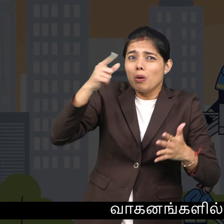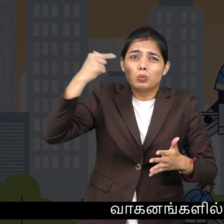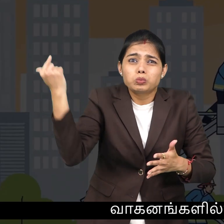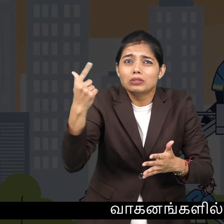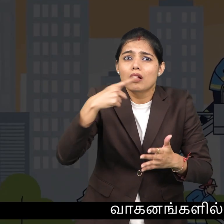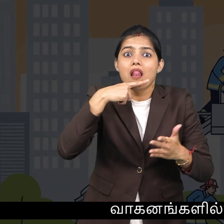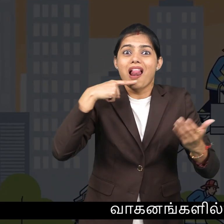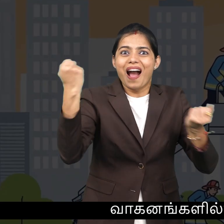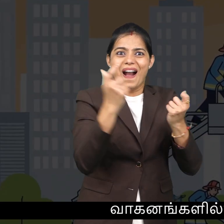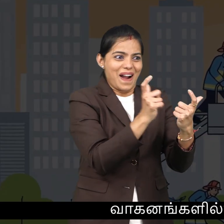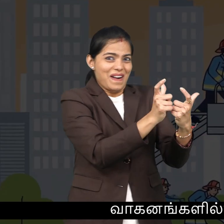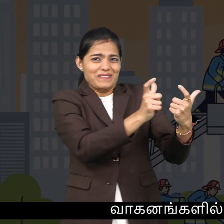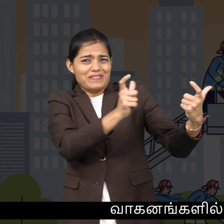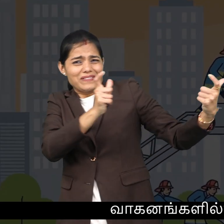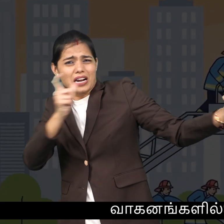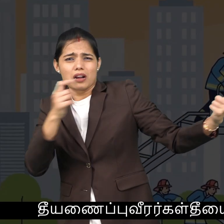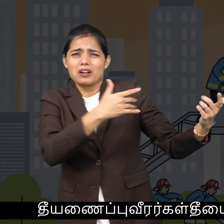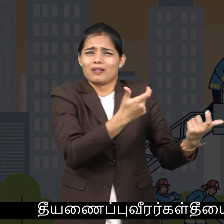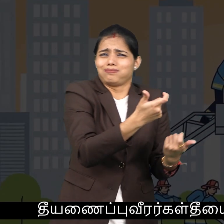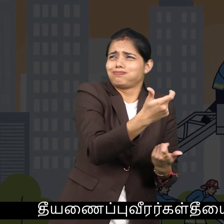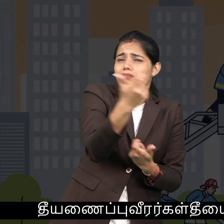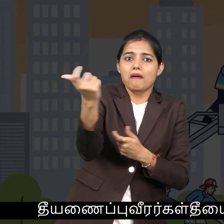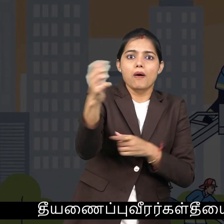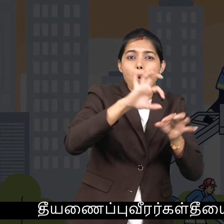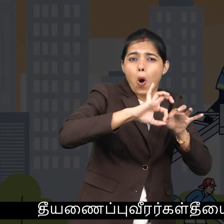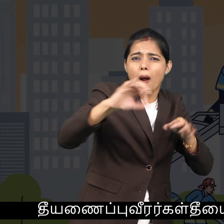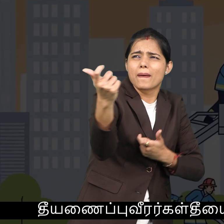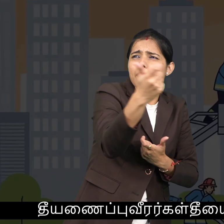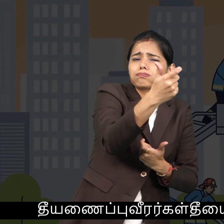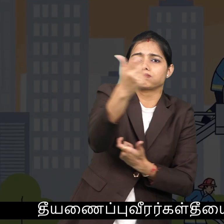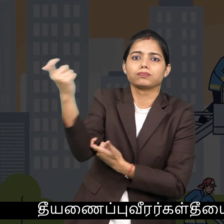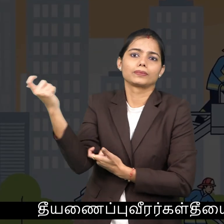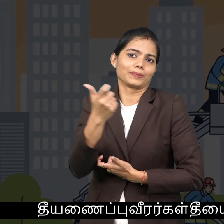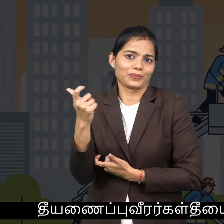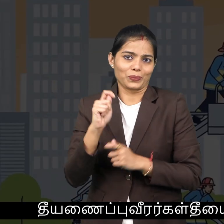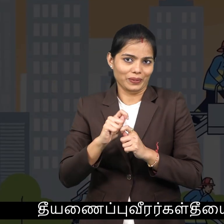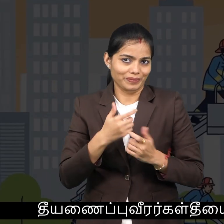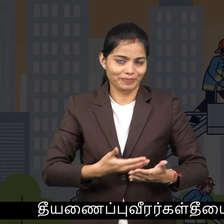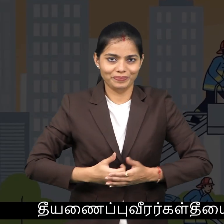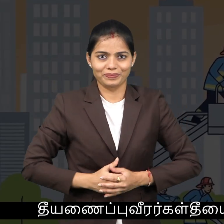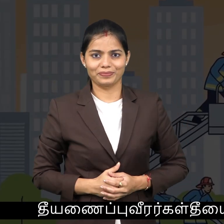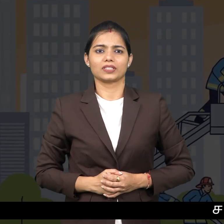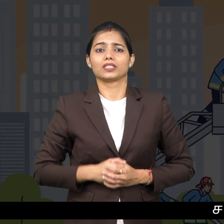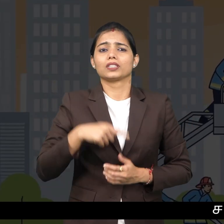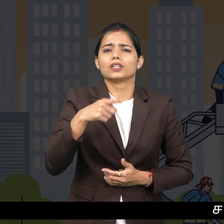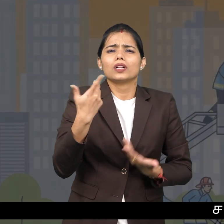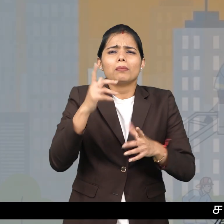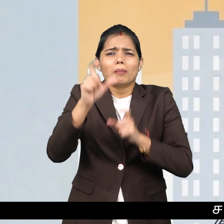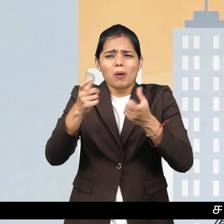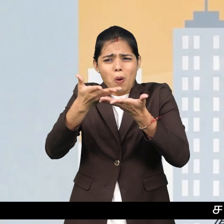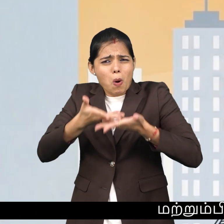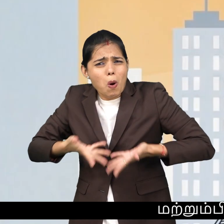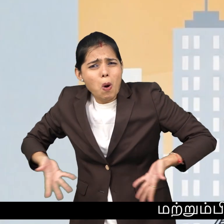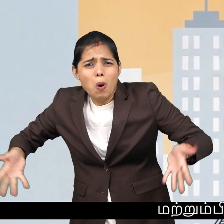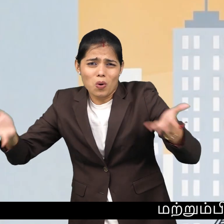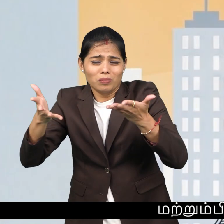சிக்கியவர்களை மீட்கிறார்கள். தீயணைப்பு வீரர்கள் தீயை மட்டும் அணைப்பதில்லை, வெள்ளம், சாலை